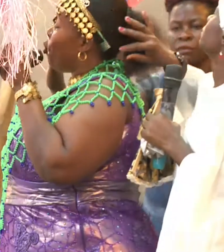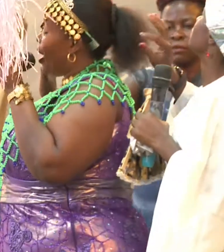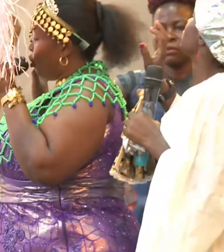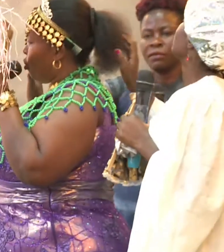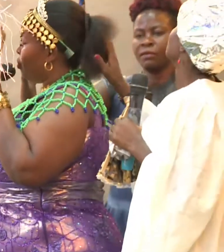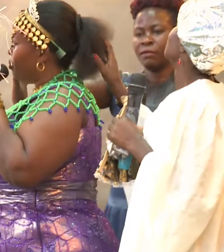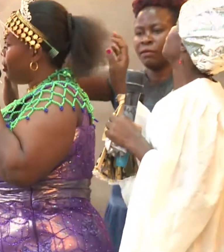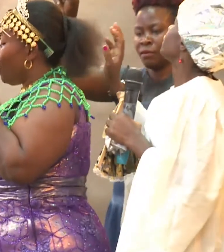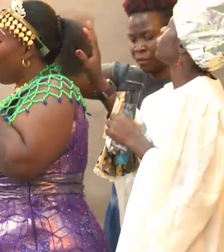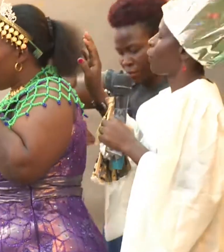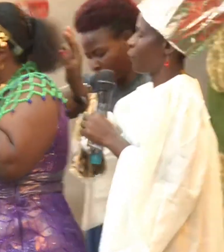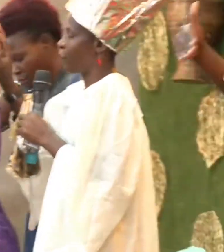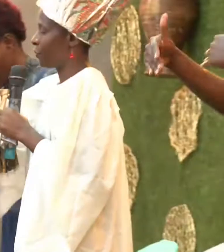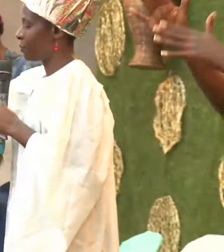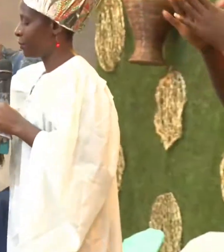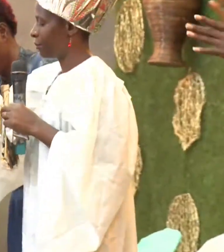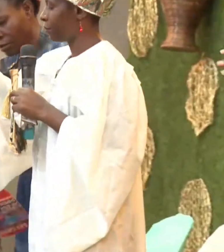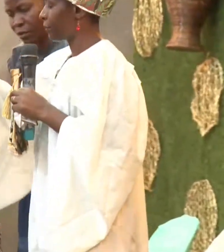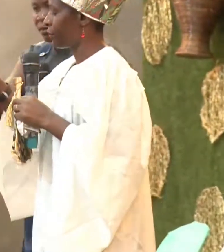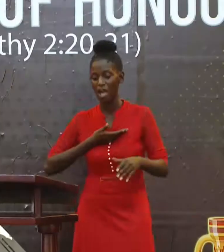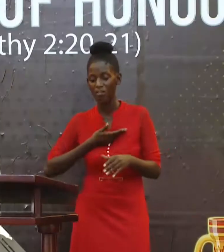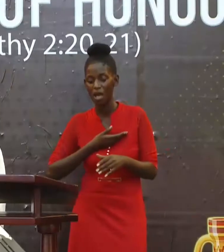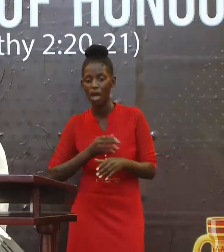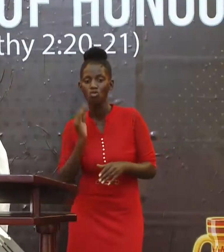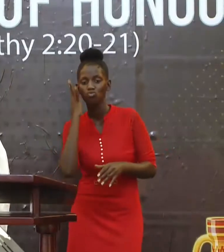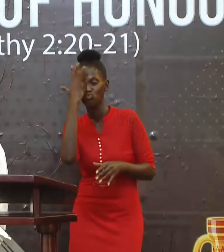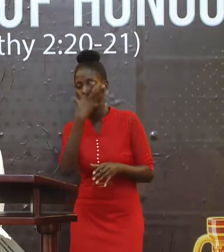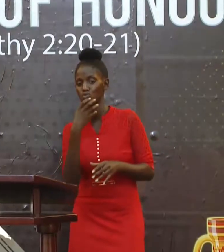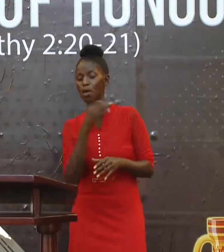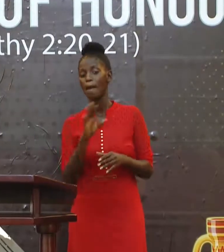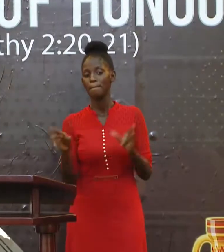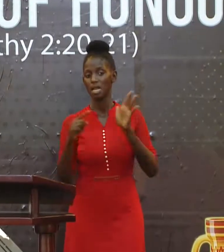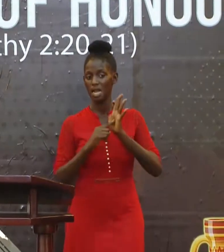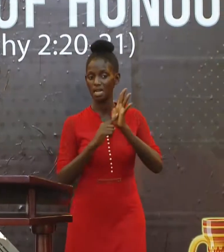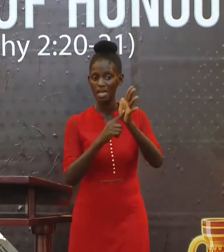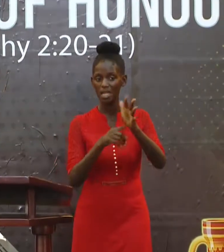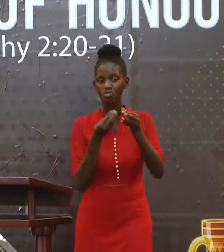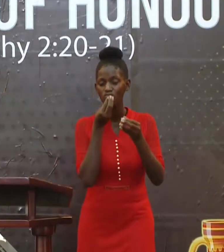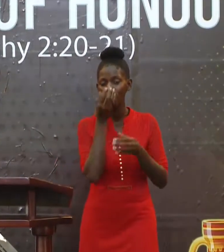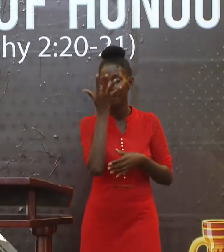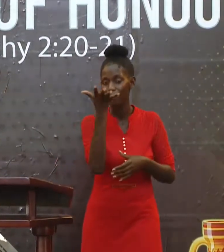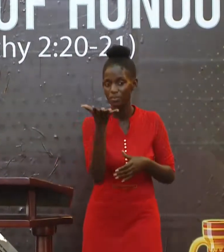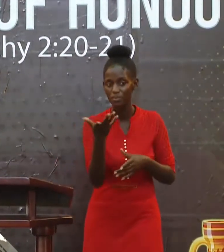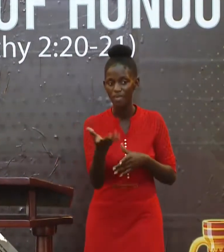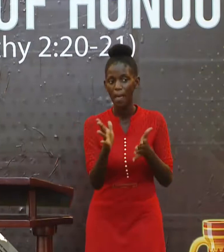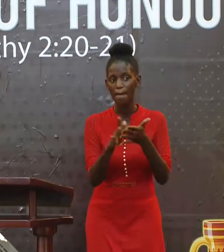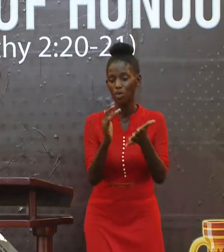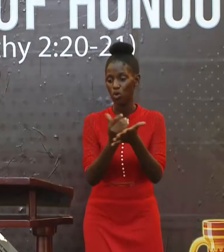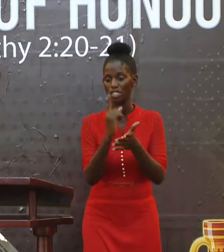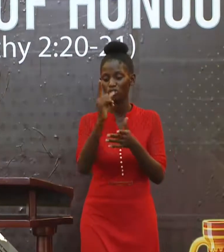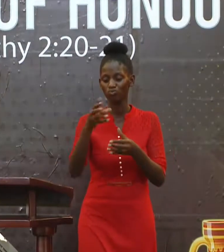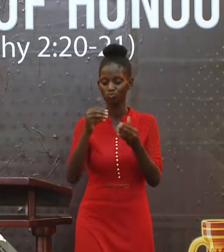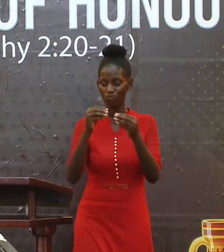bya muwendo. Mulina okwekolako ne mufuuka ebimuli kubanga muli bibya bya muwendo. Abakyala